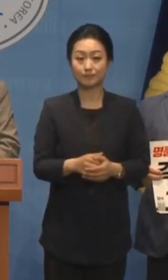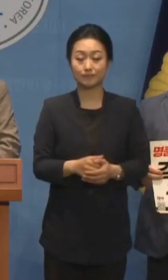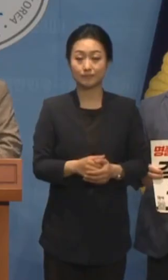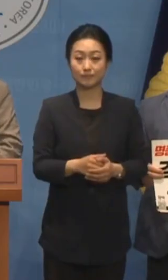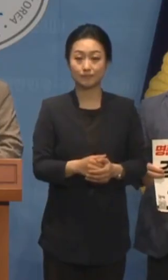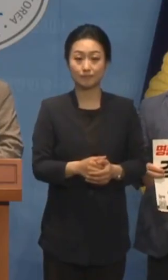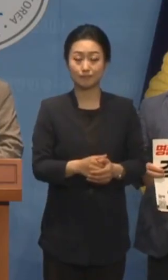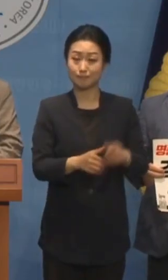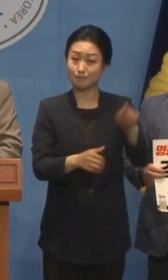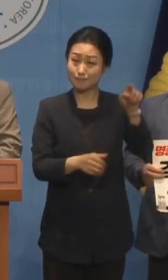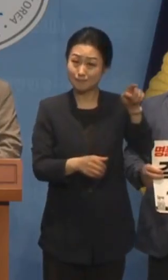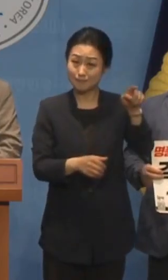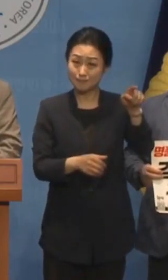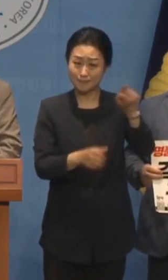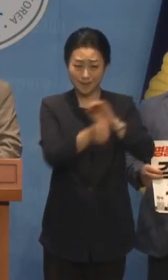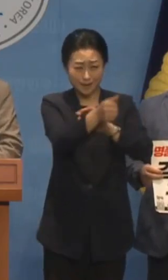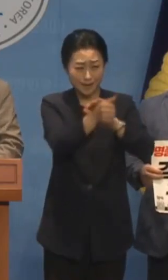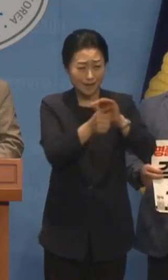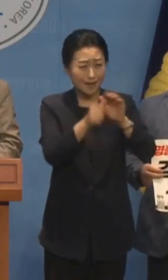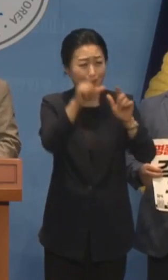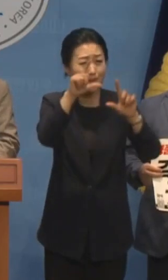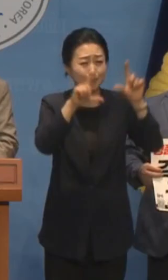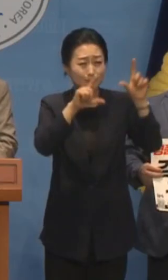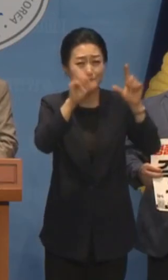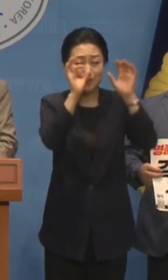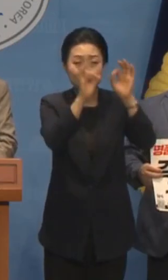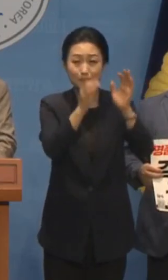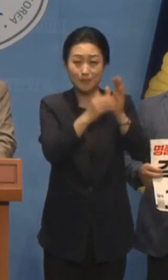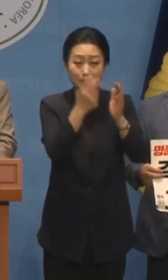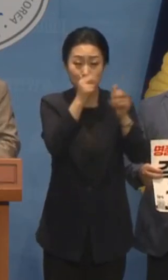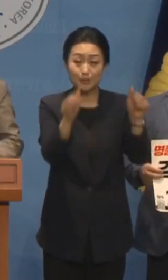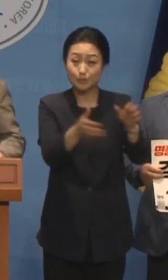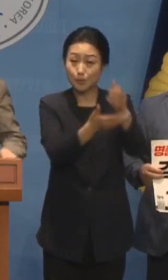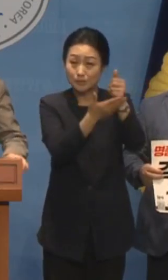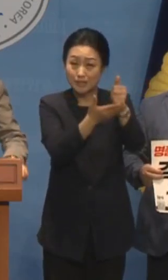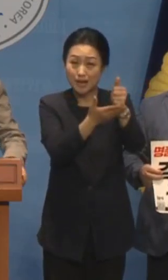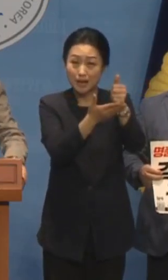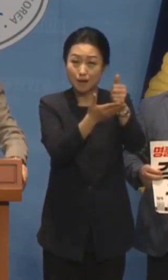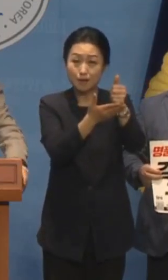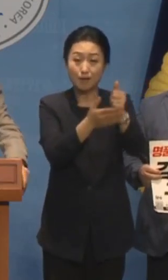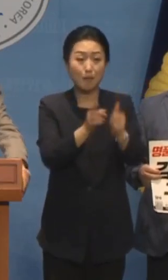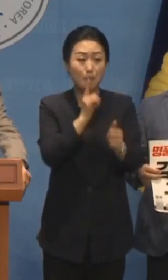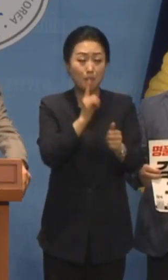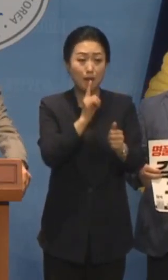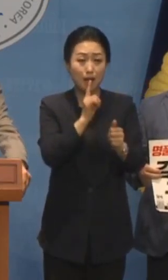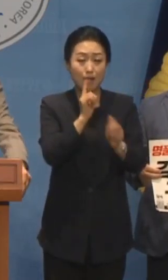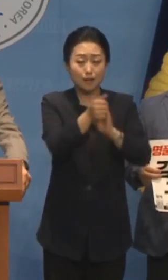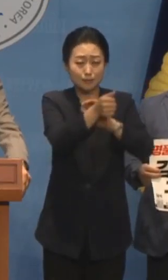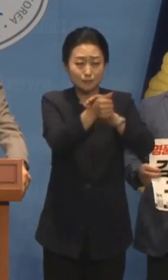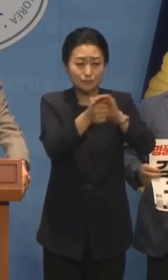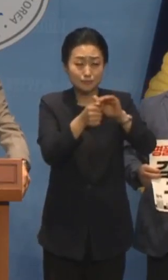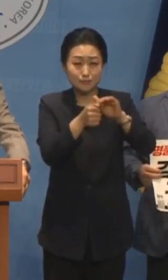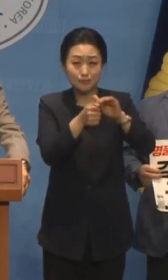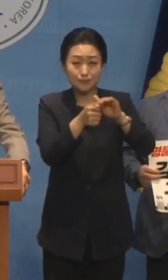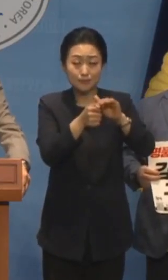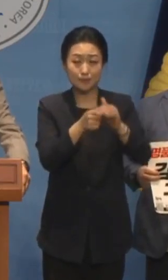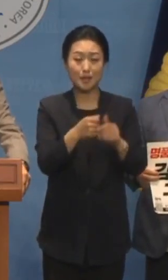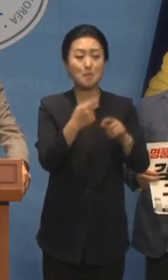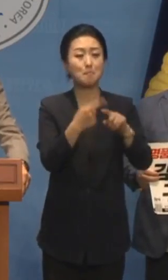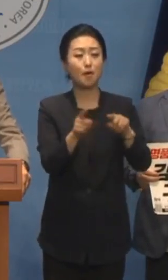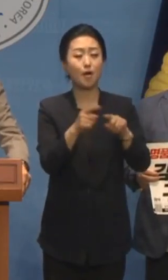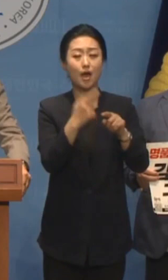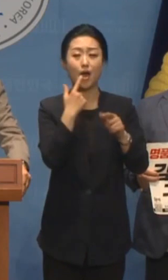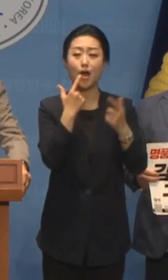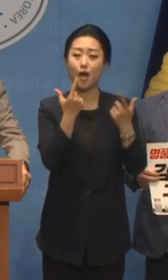화법으로 상당히 비겁했습니다. 총장이 왜 주체적인 발언을 안 하고 마치